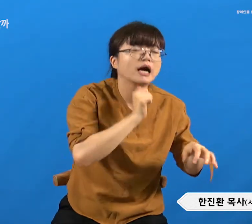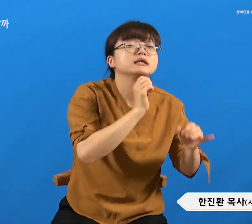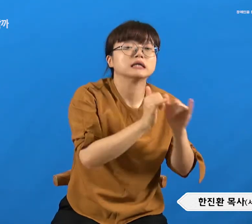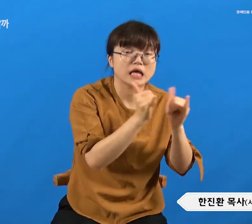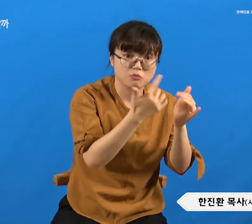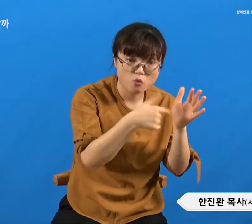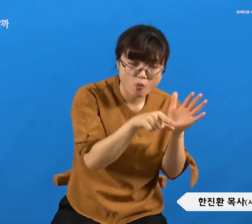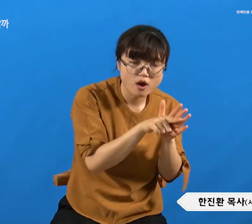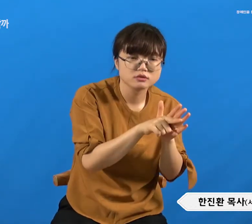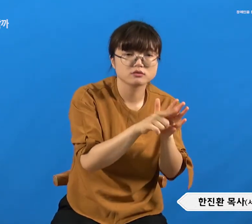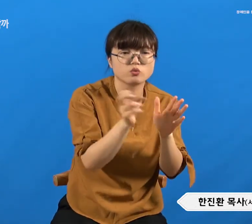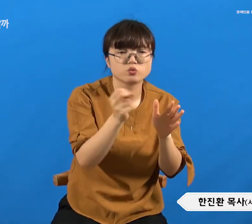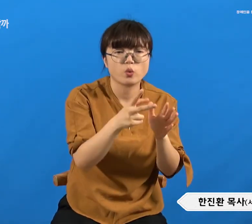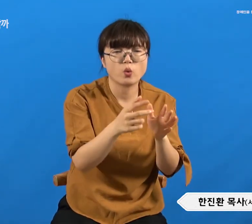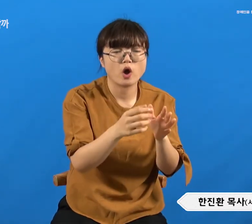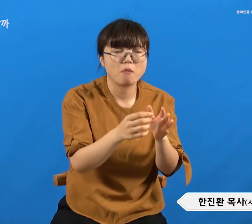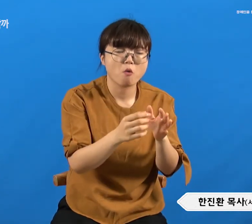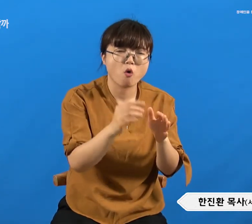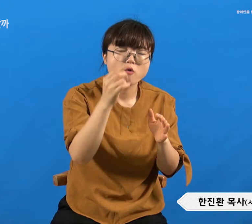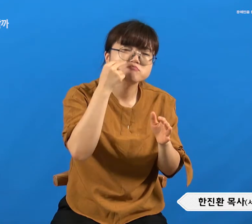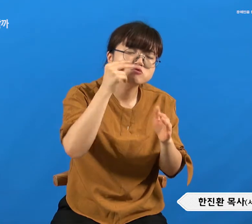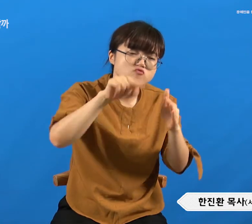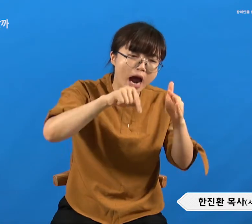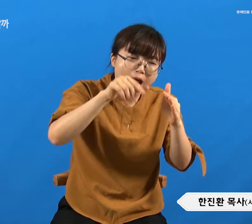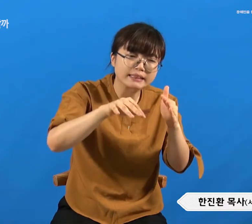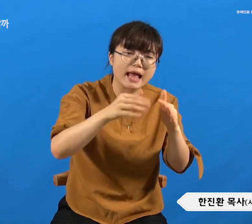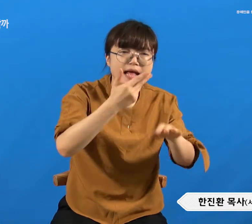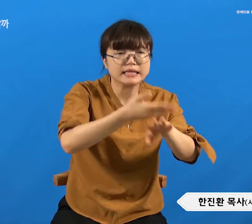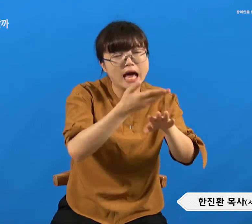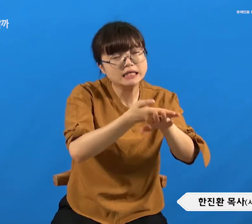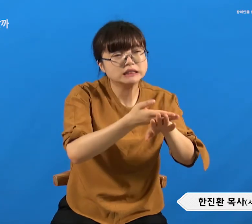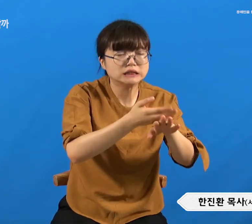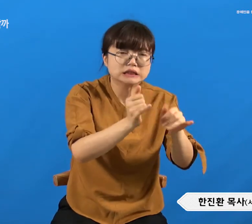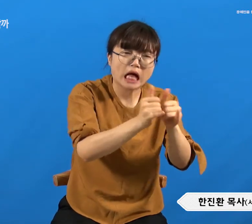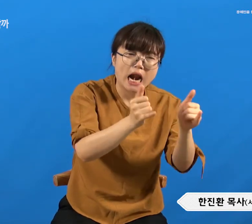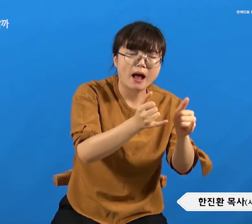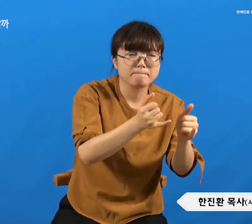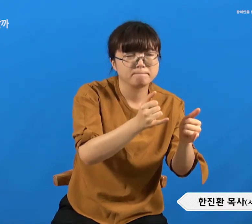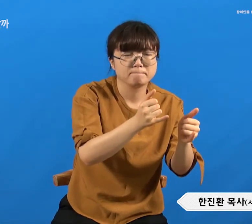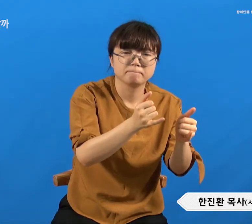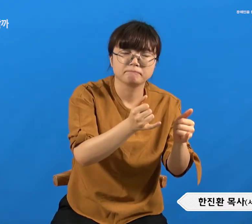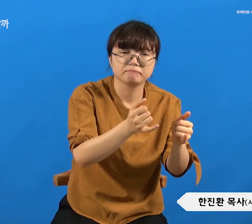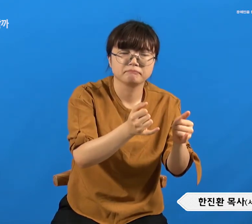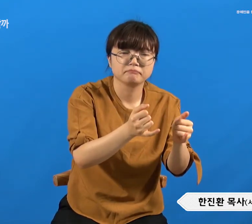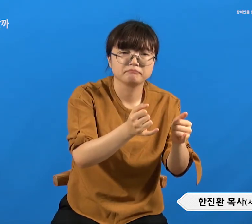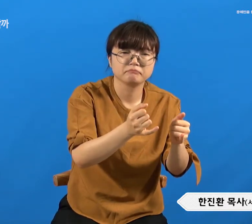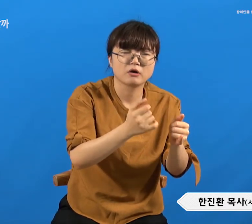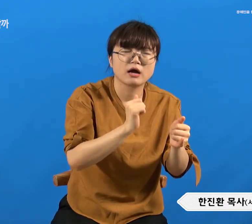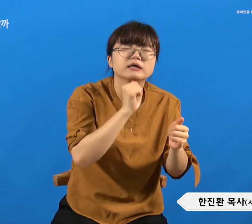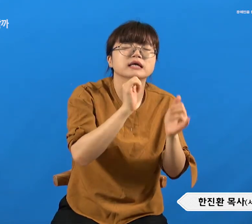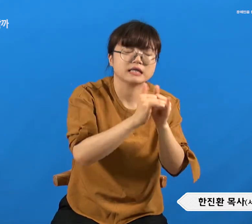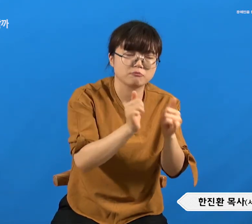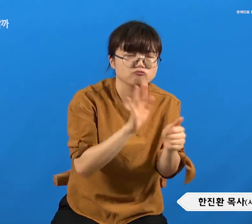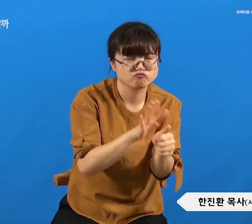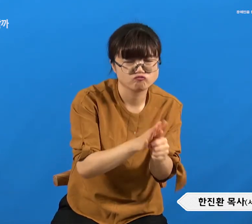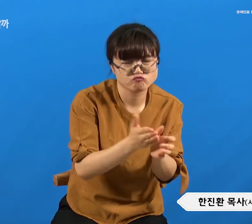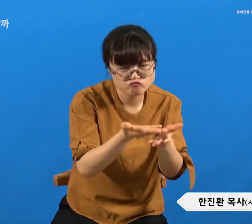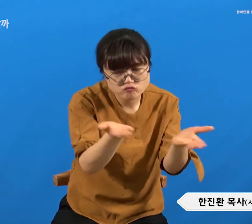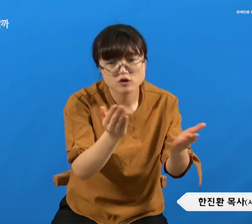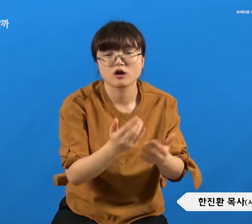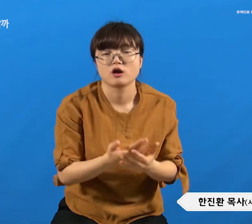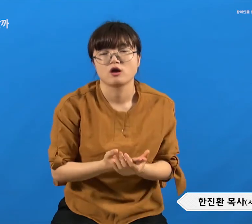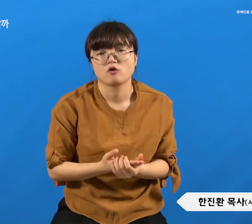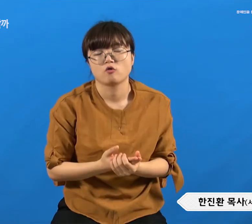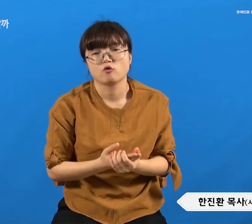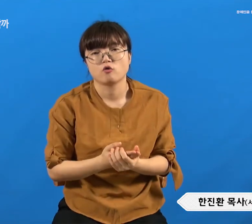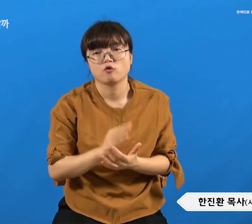위해서 또 소수민족 공동체를 위해서 열심히 도우면서 사는 삶을 살게 되었습니다.